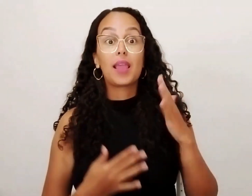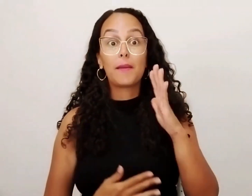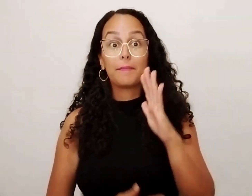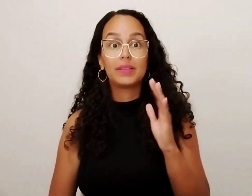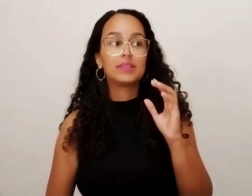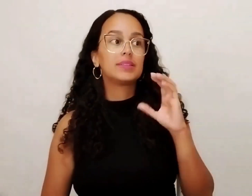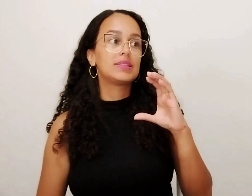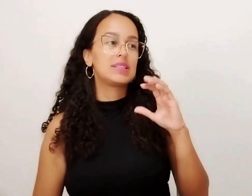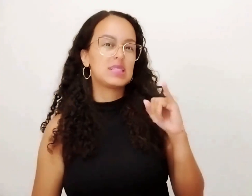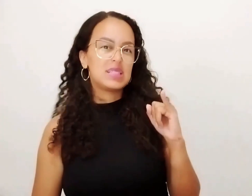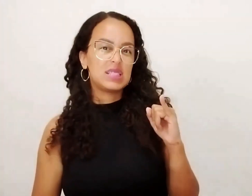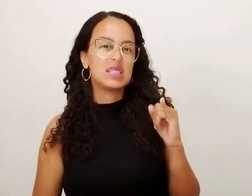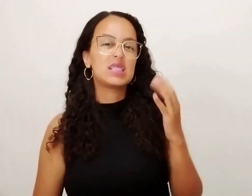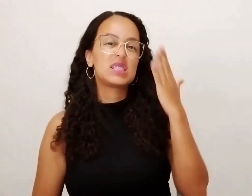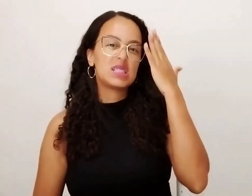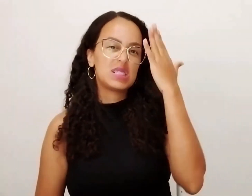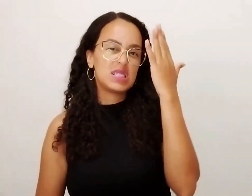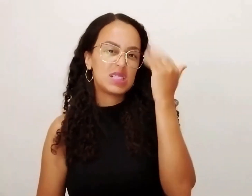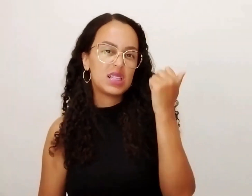o ajudam a dominá-la.